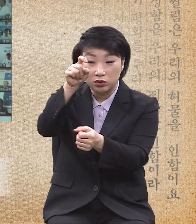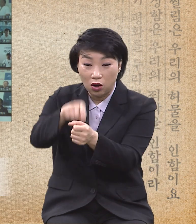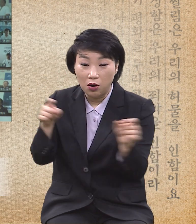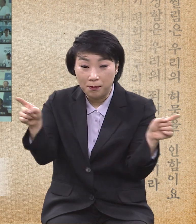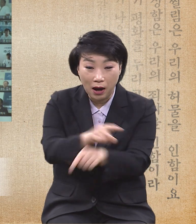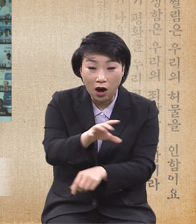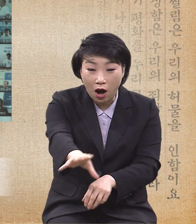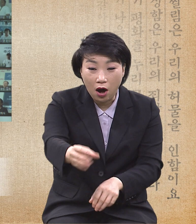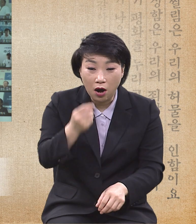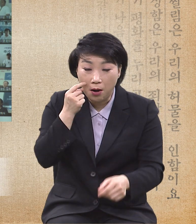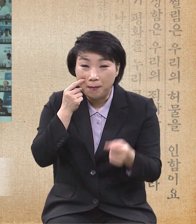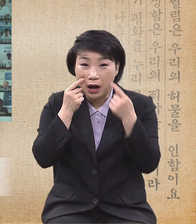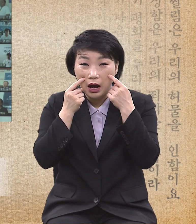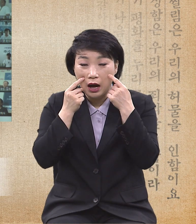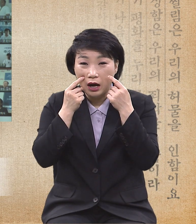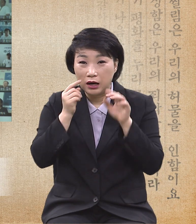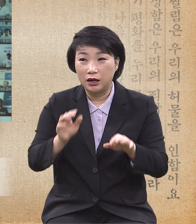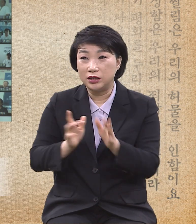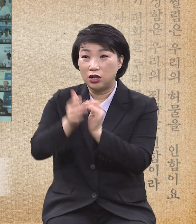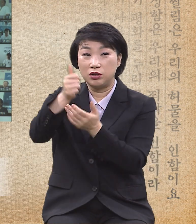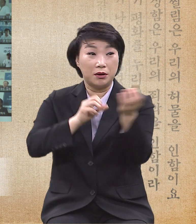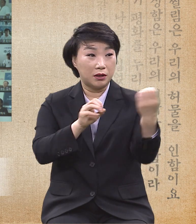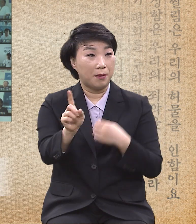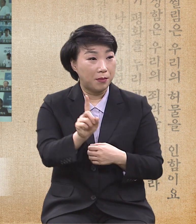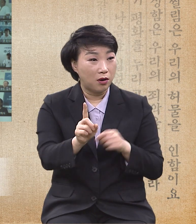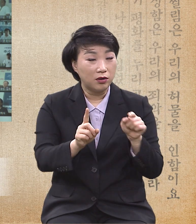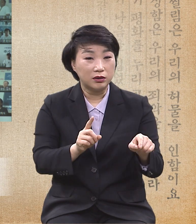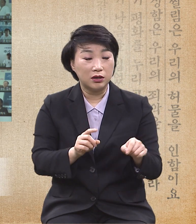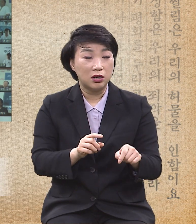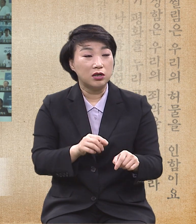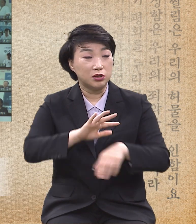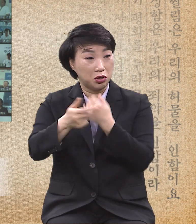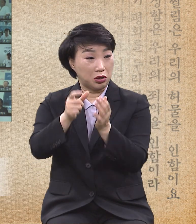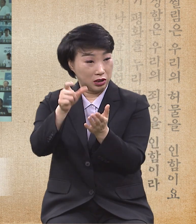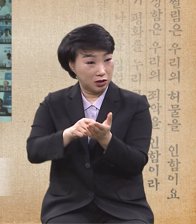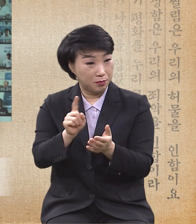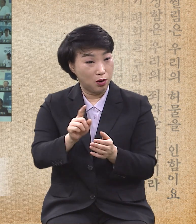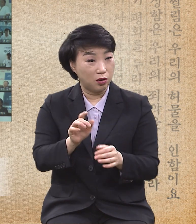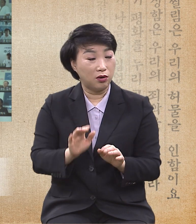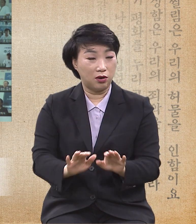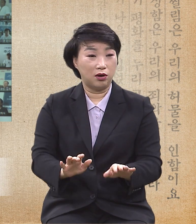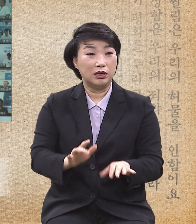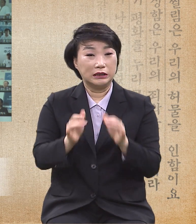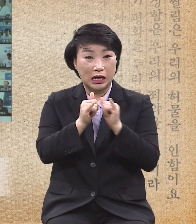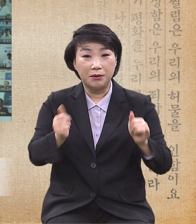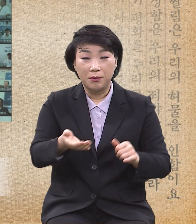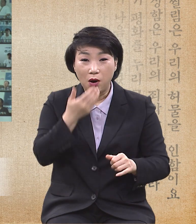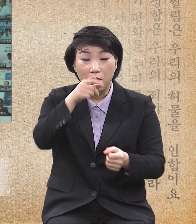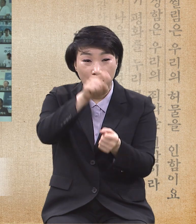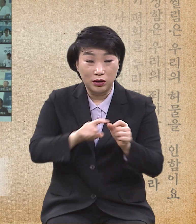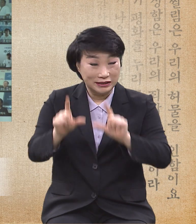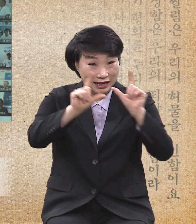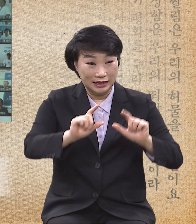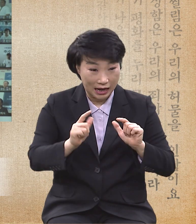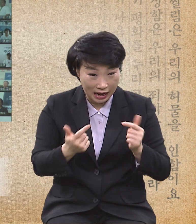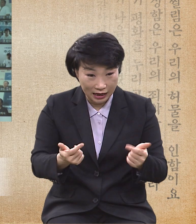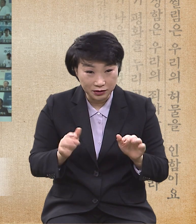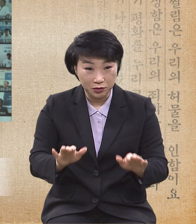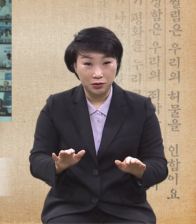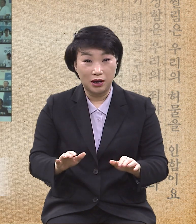떡덩이가 되게 하라. 예수께서 대답하여 가라사대 기록되었으되 사람이 떡으로만 살 것이